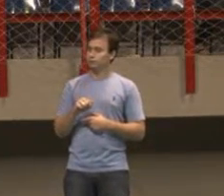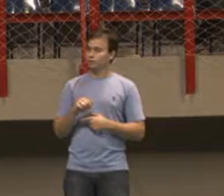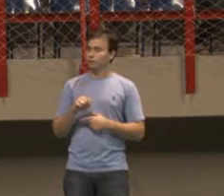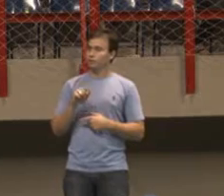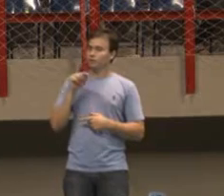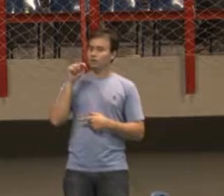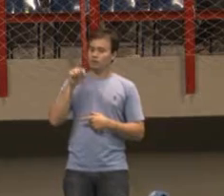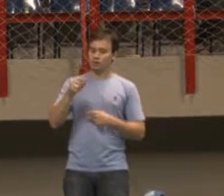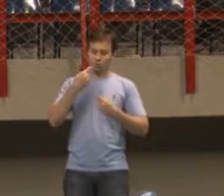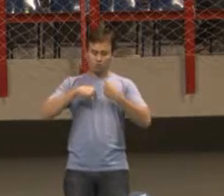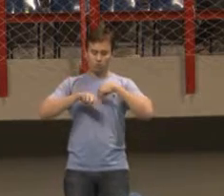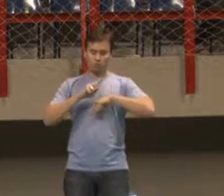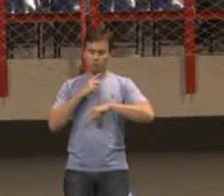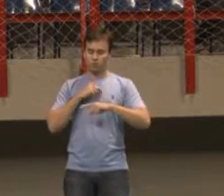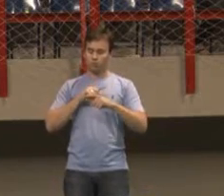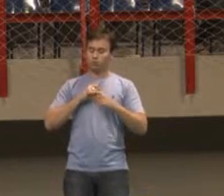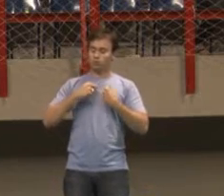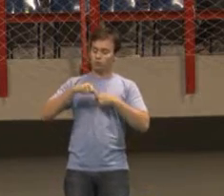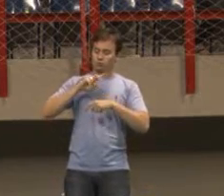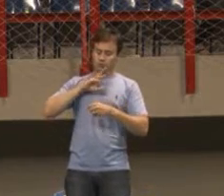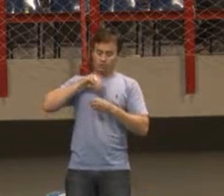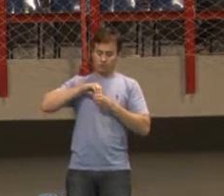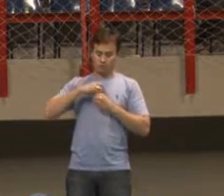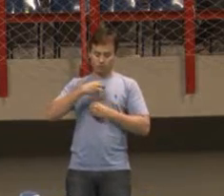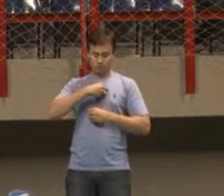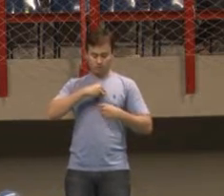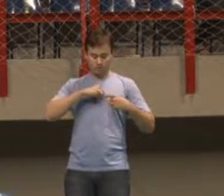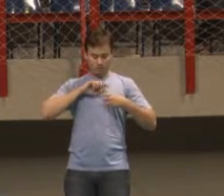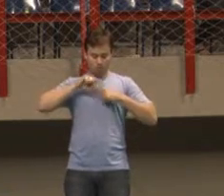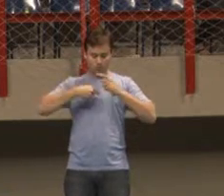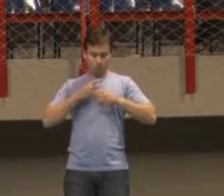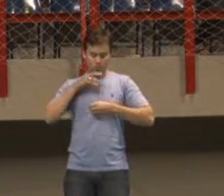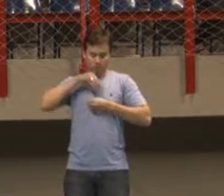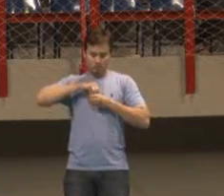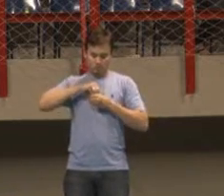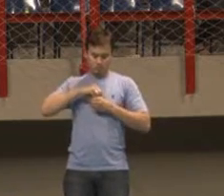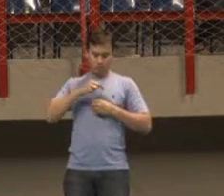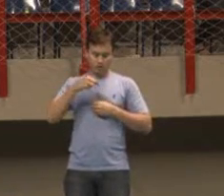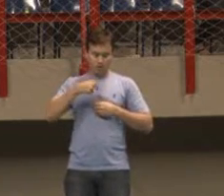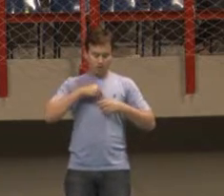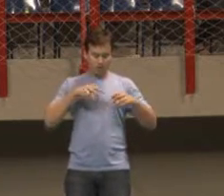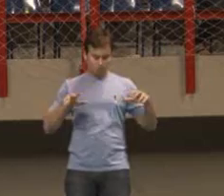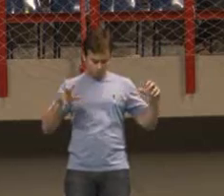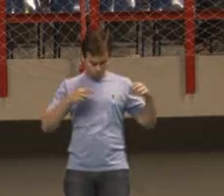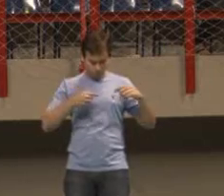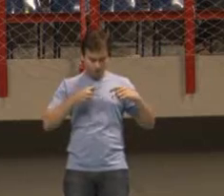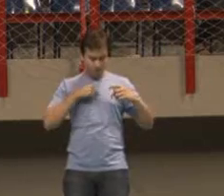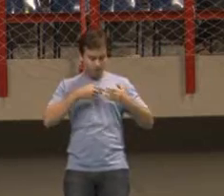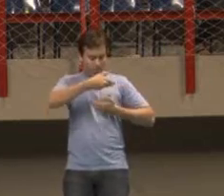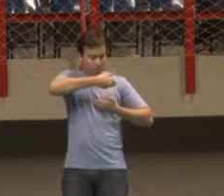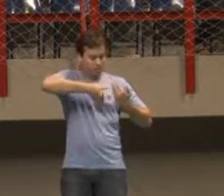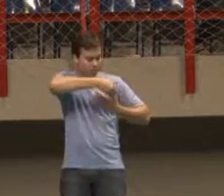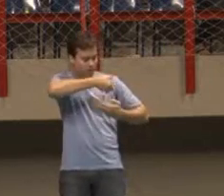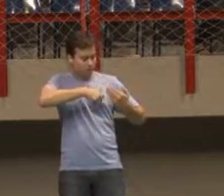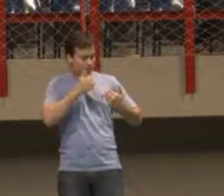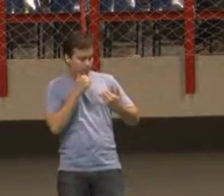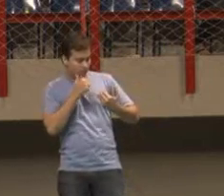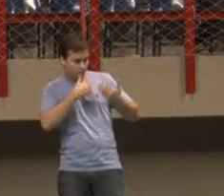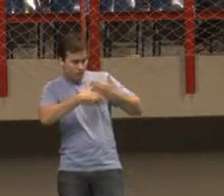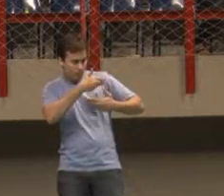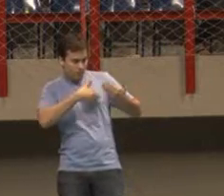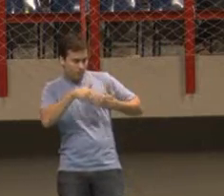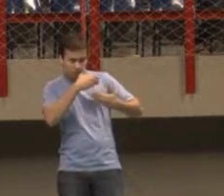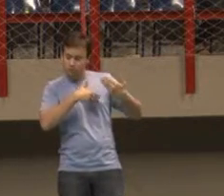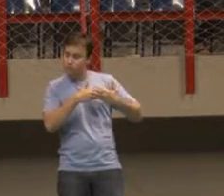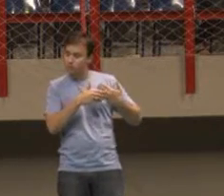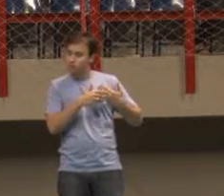um hormônio fabricado por essas células que vai interagir com o útero materno para garantir o que,